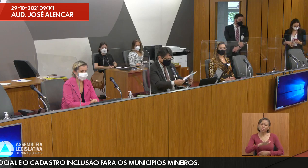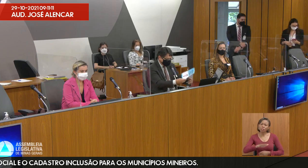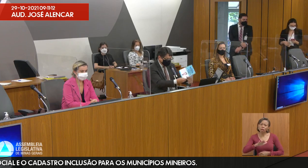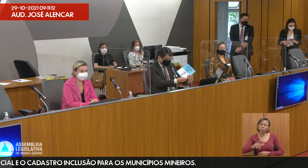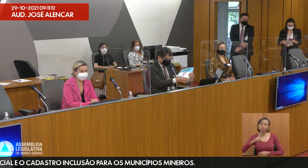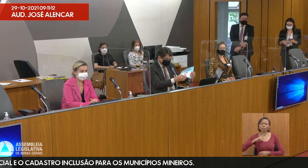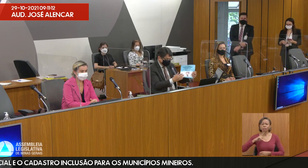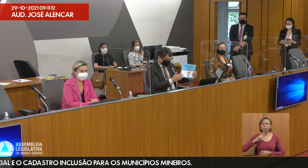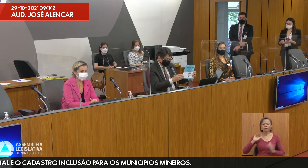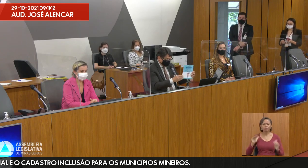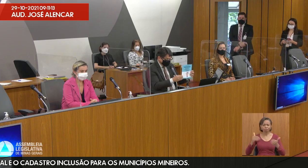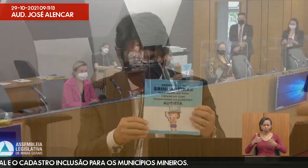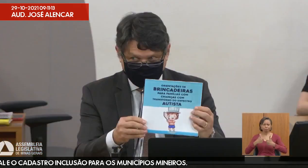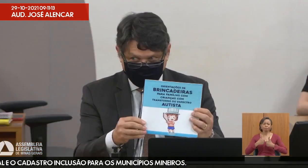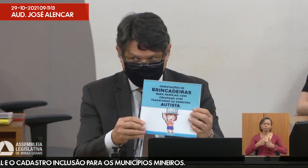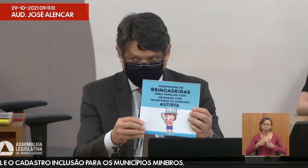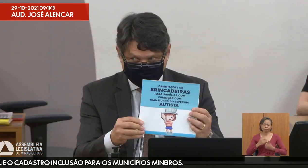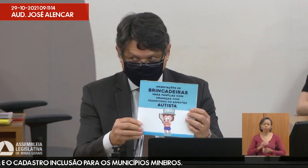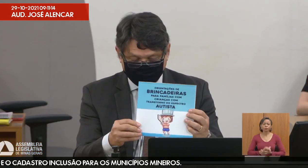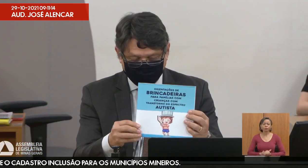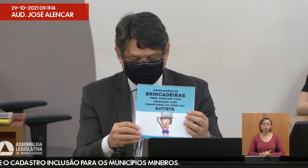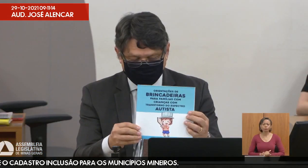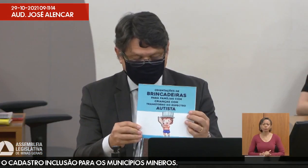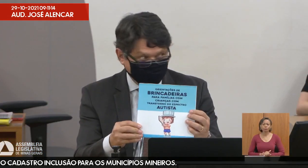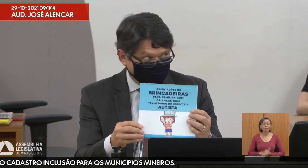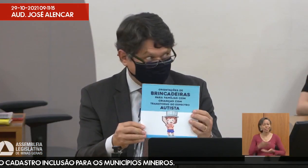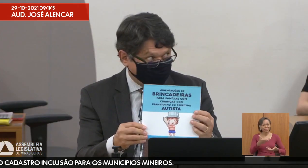Autista, que acabei de receber,